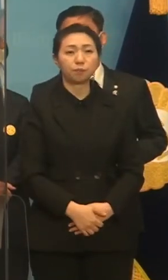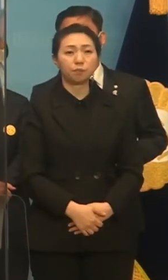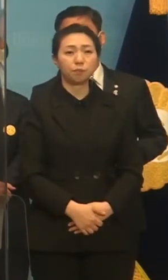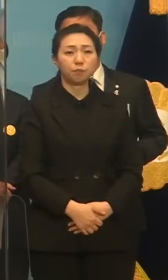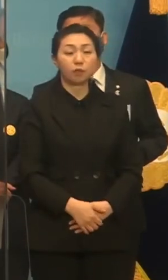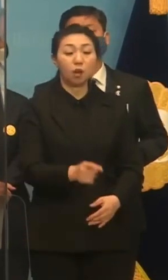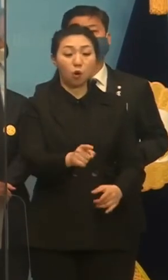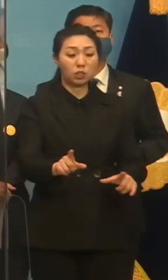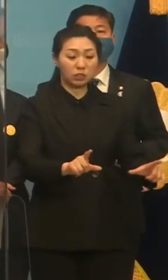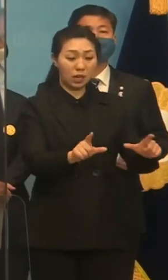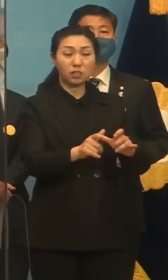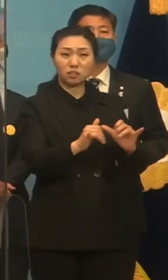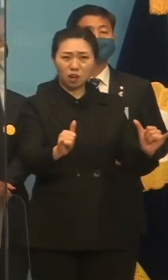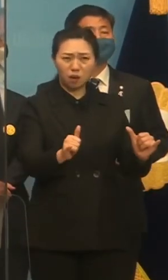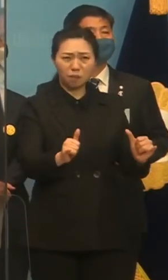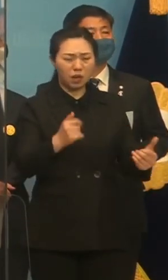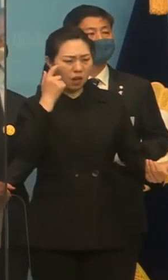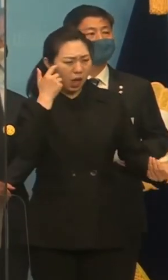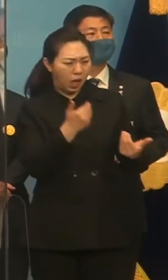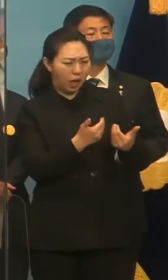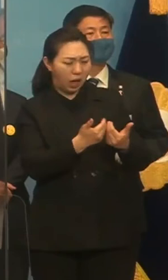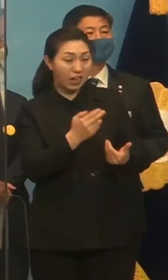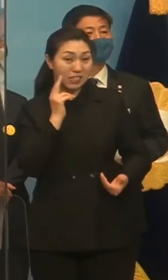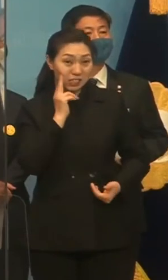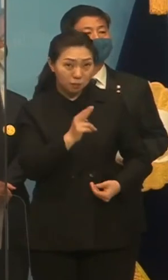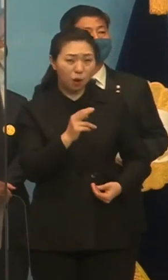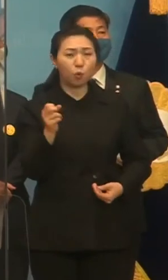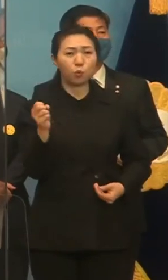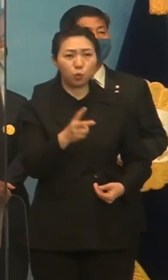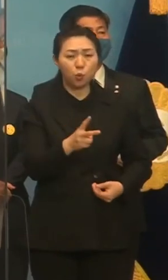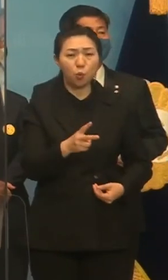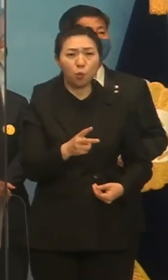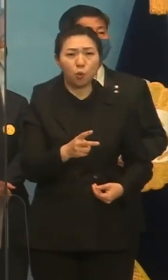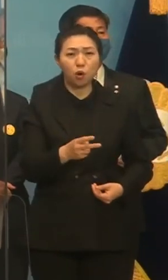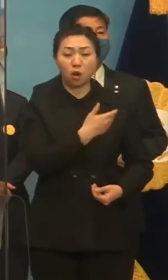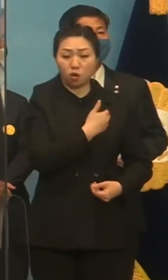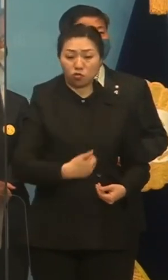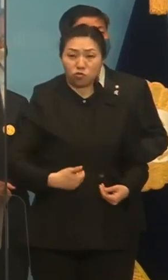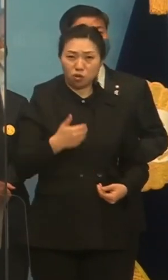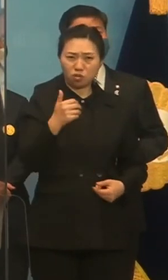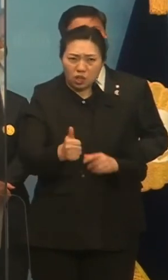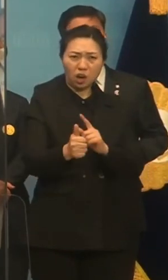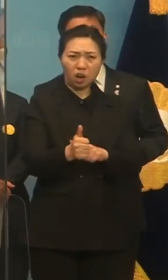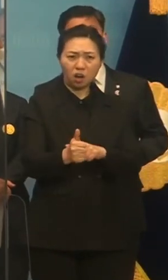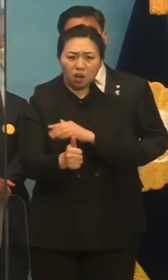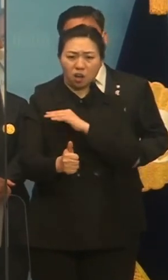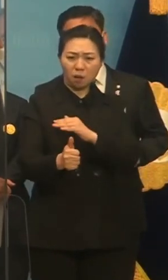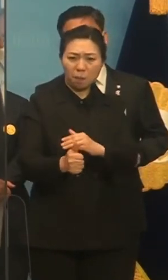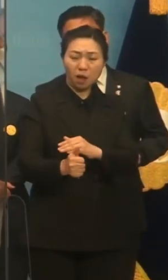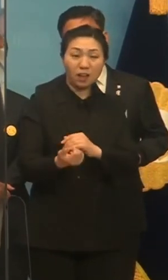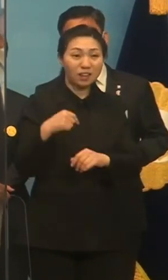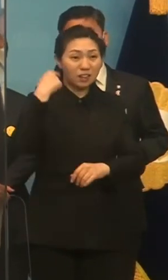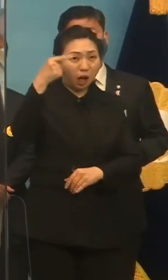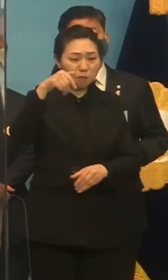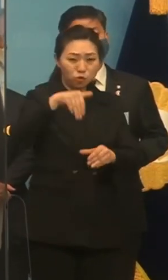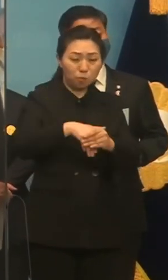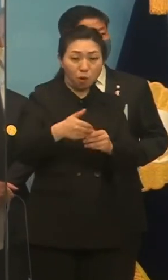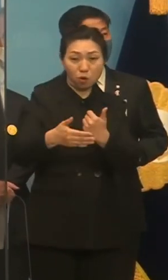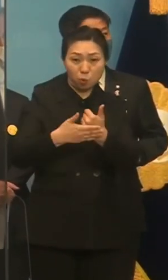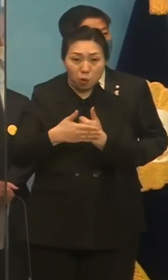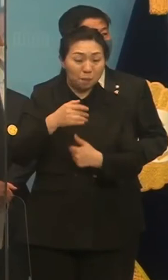주민들의 그런데 결심하고 지방대 상체 장의 영어를 발음 정도의 사회에 대해서 그리고 그건